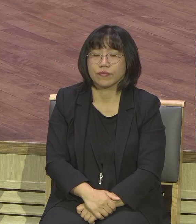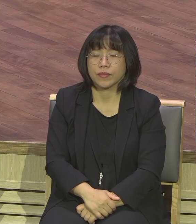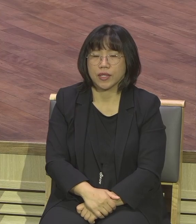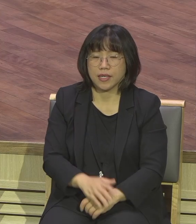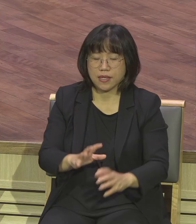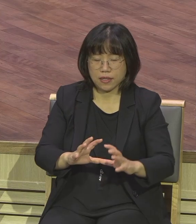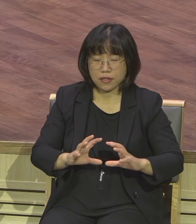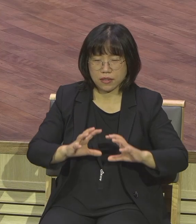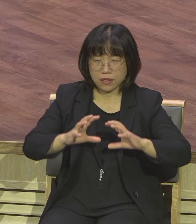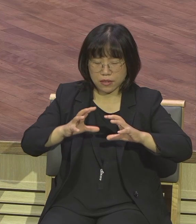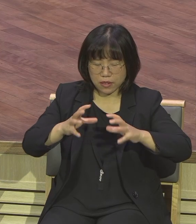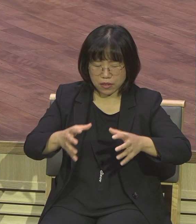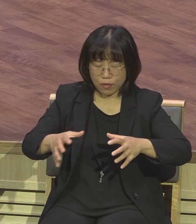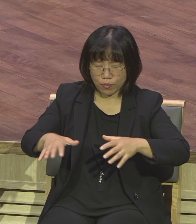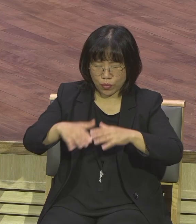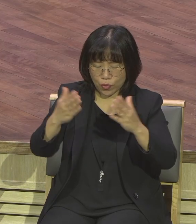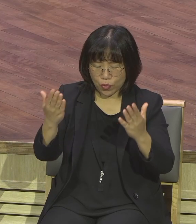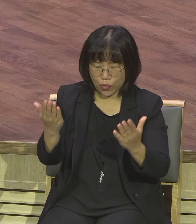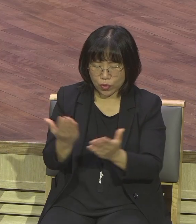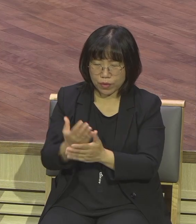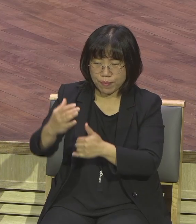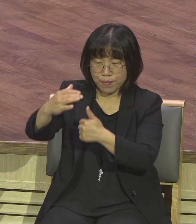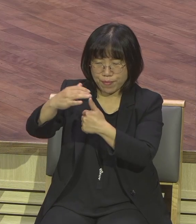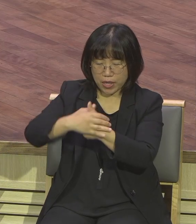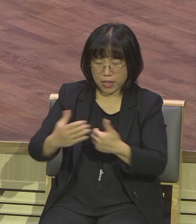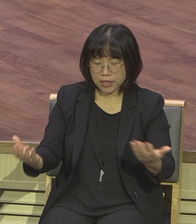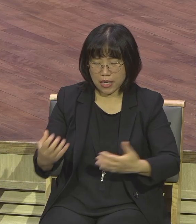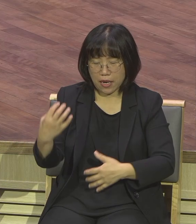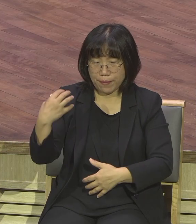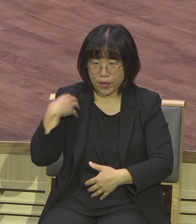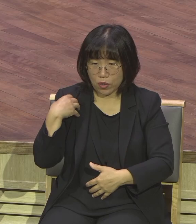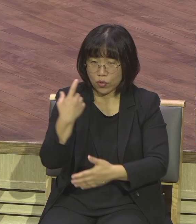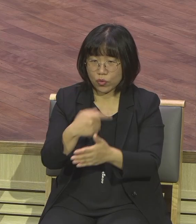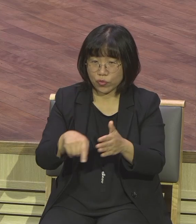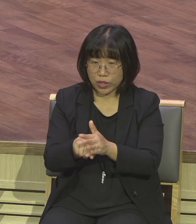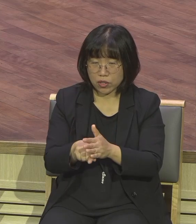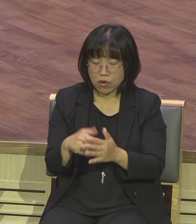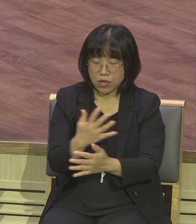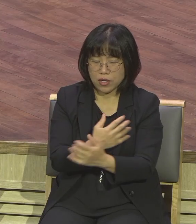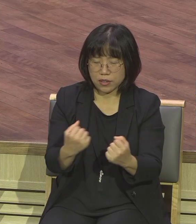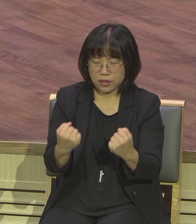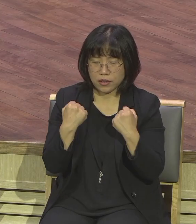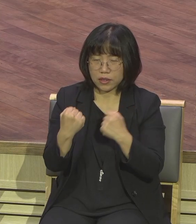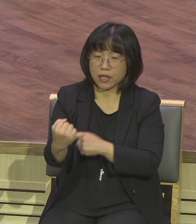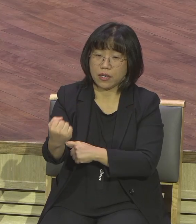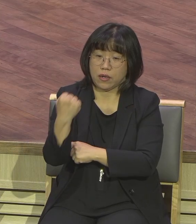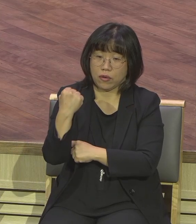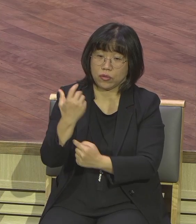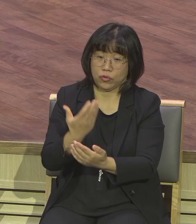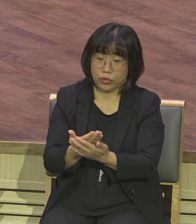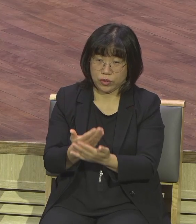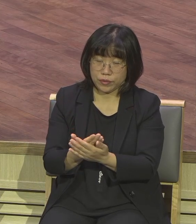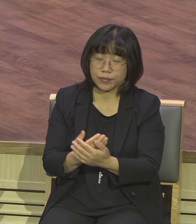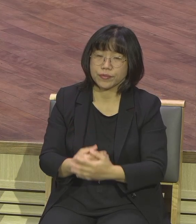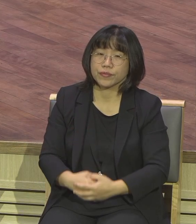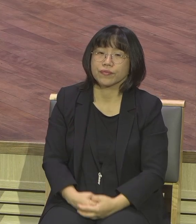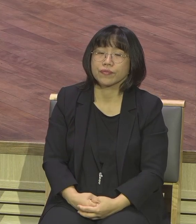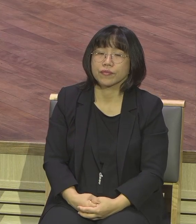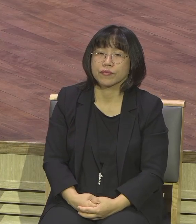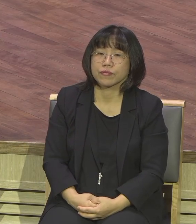이 세상 살면서 모든 내게 주신 사명 감당할 수 있는 강력한 체력을 다해야 주옵소서.